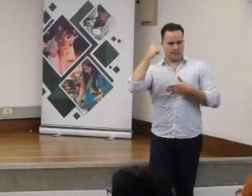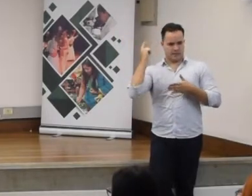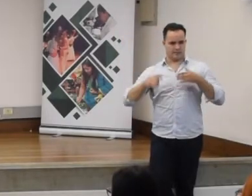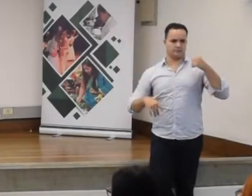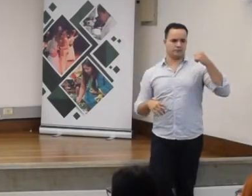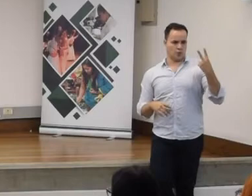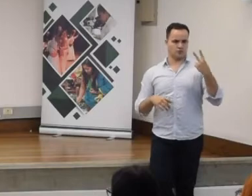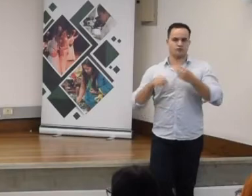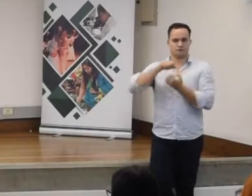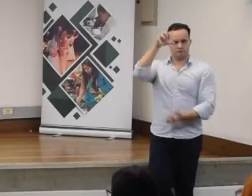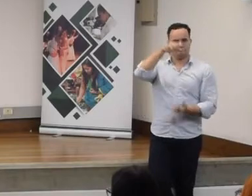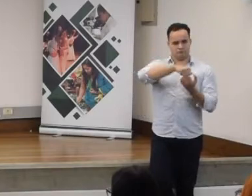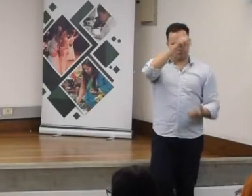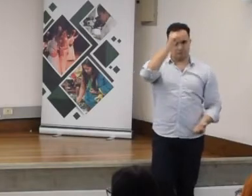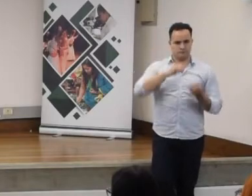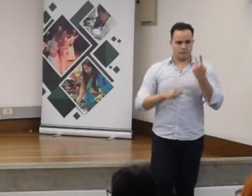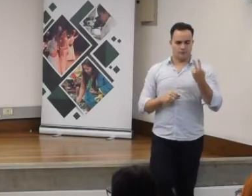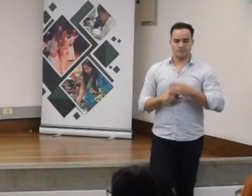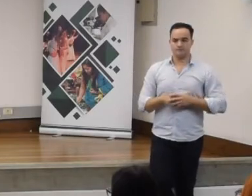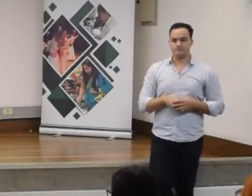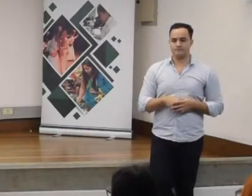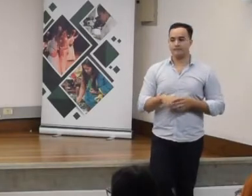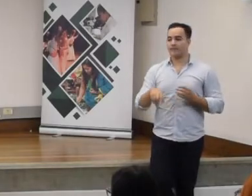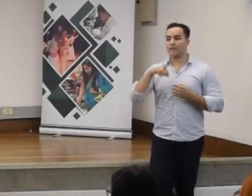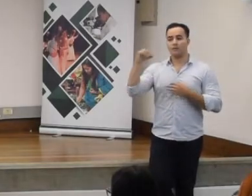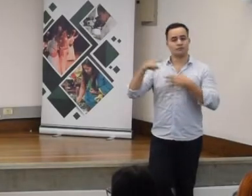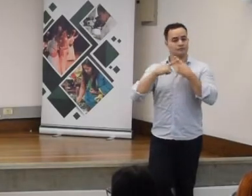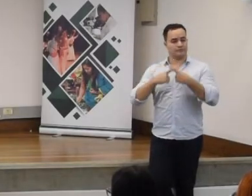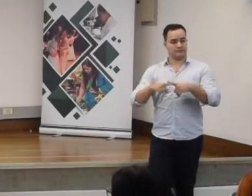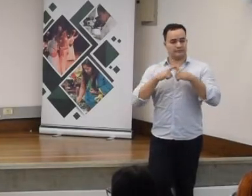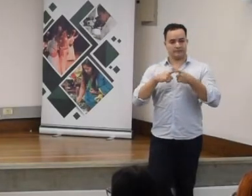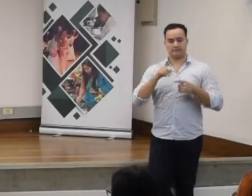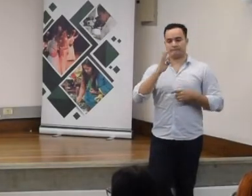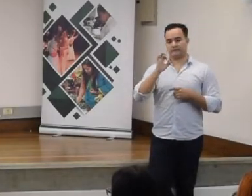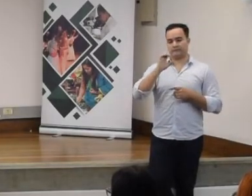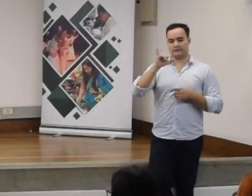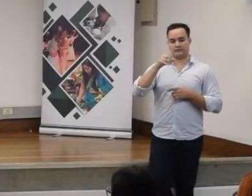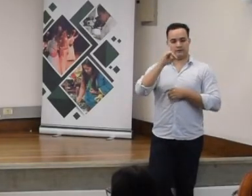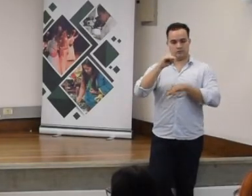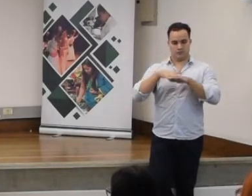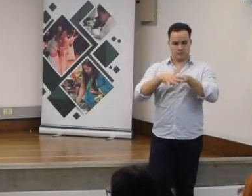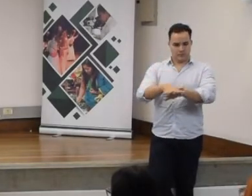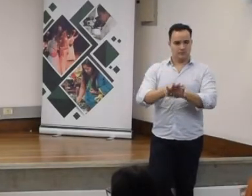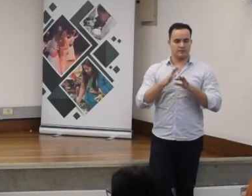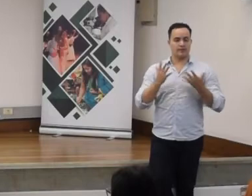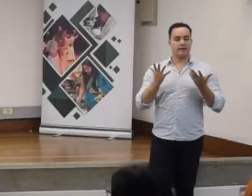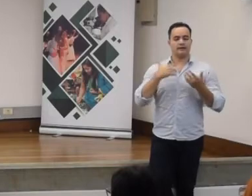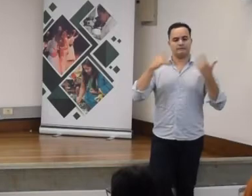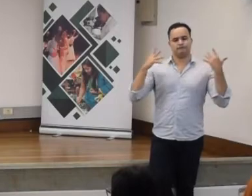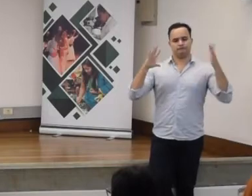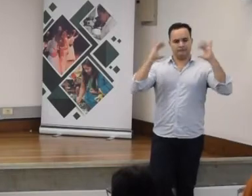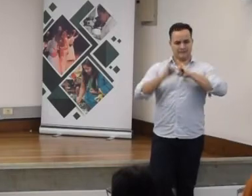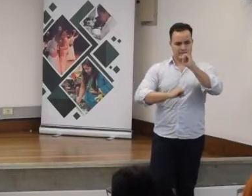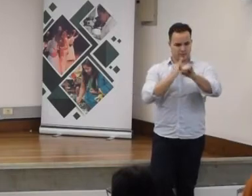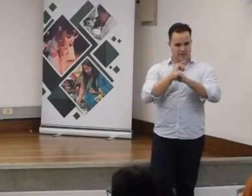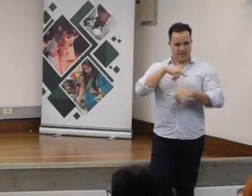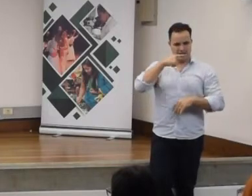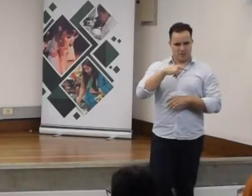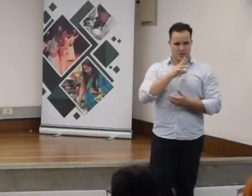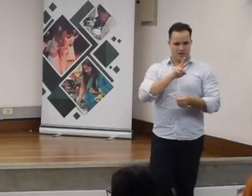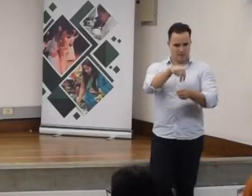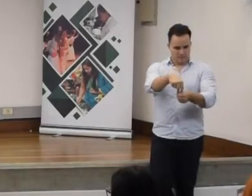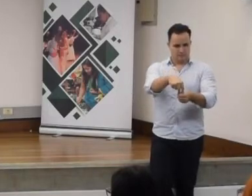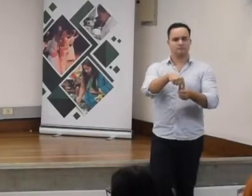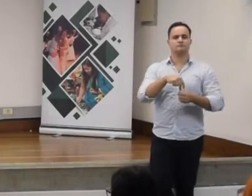En macrotejidos ubicamos dos macrotejidos que son Celebración Internacional de Lenguas Nativas, que son instituciones